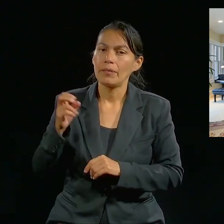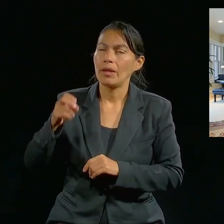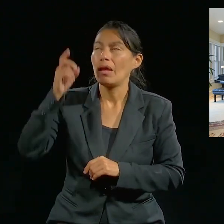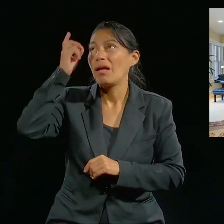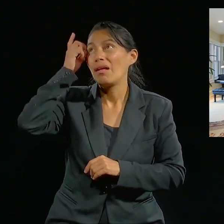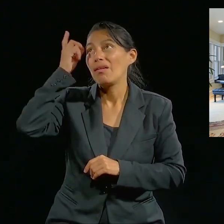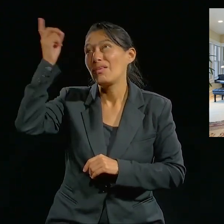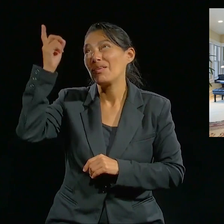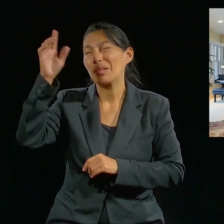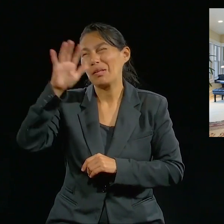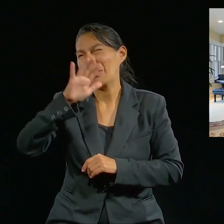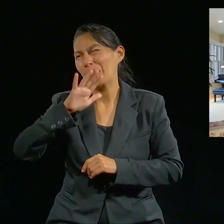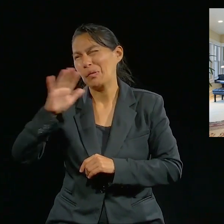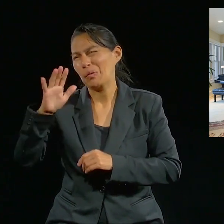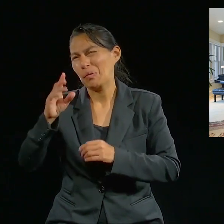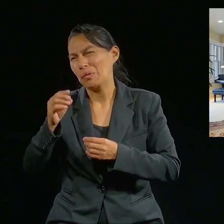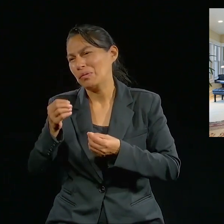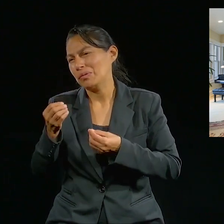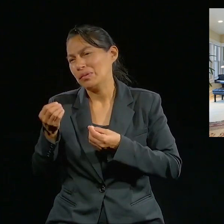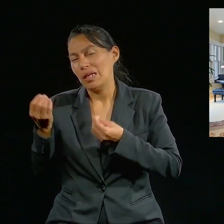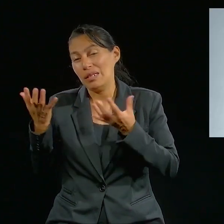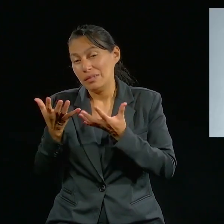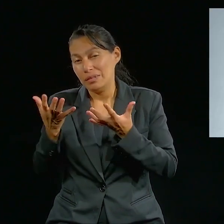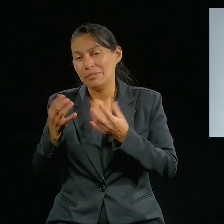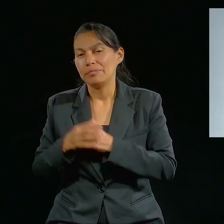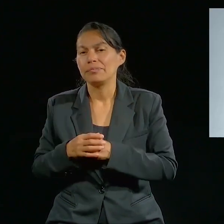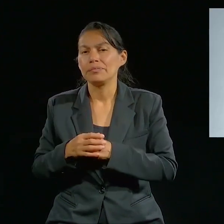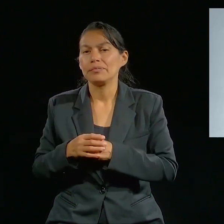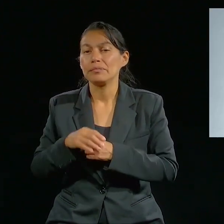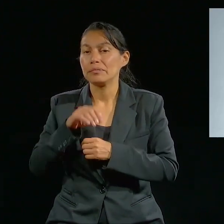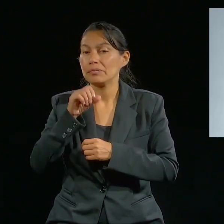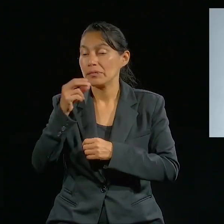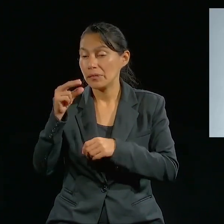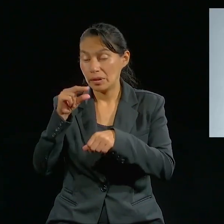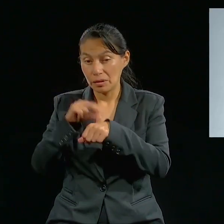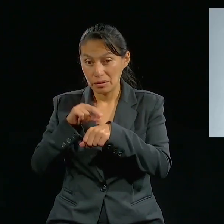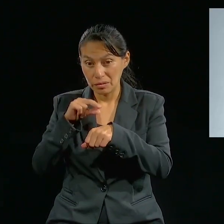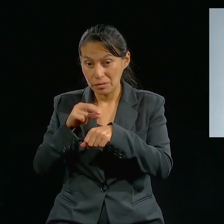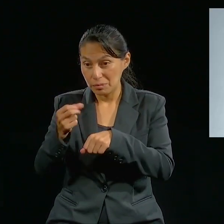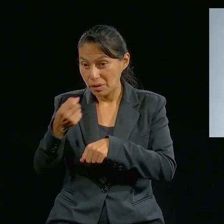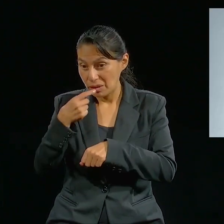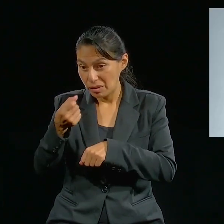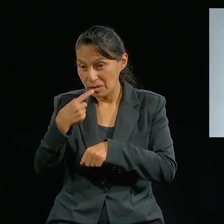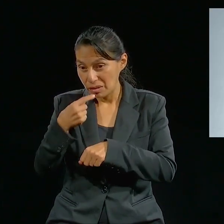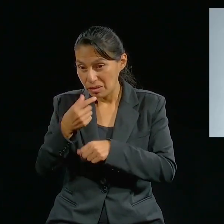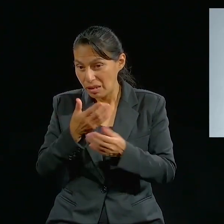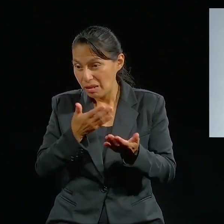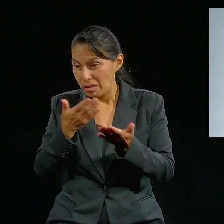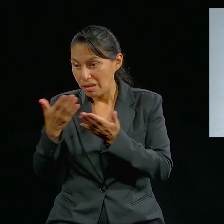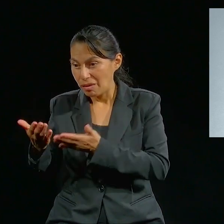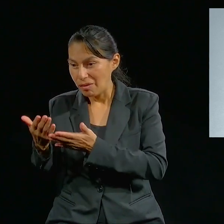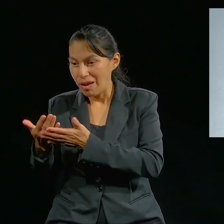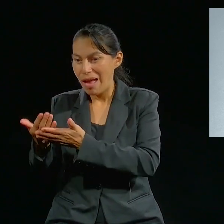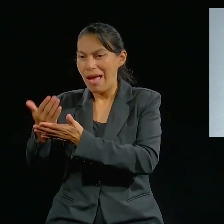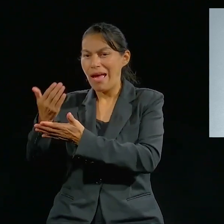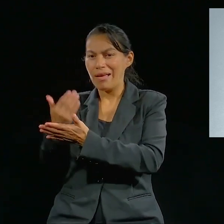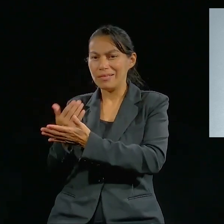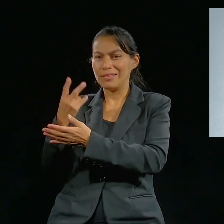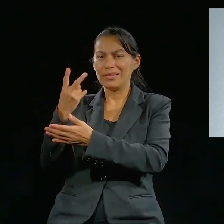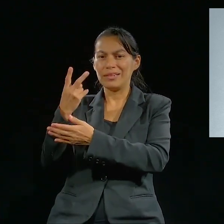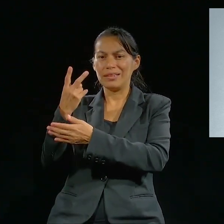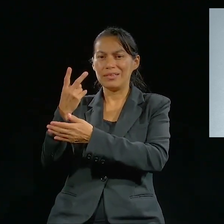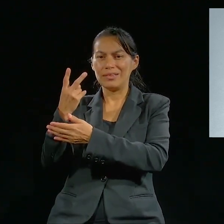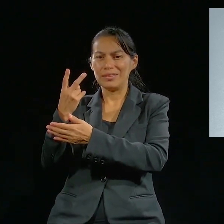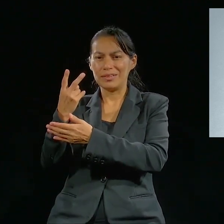Dios que provee para todo esto el medicamento llegó pastor antes de que llegaran las dos de la